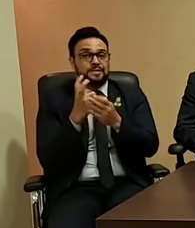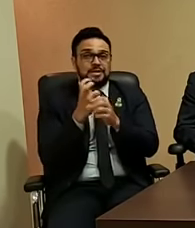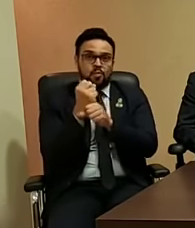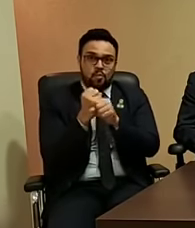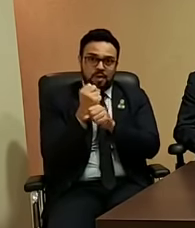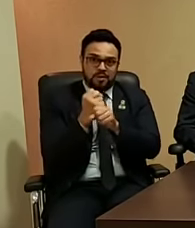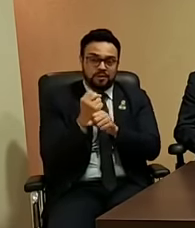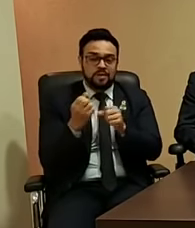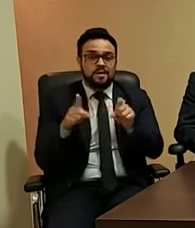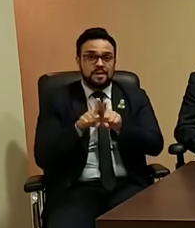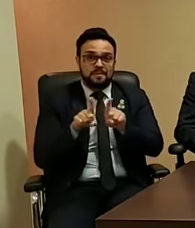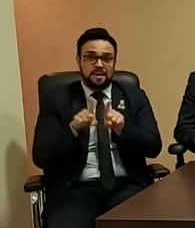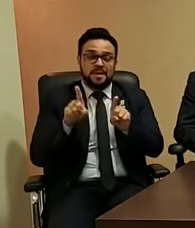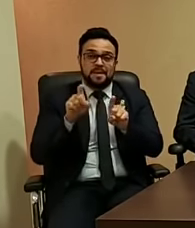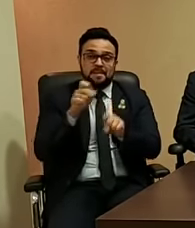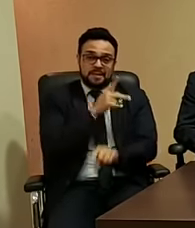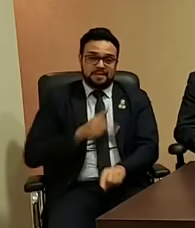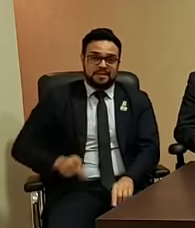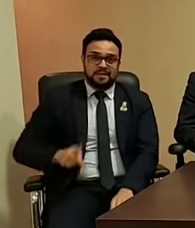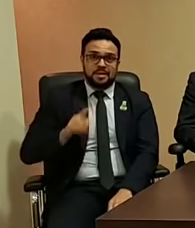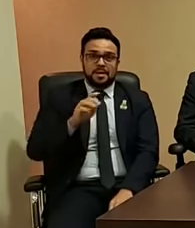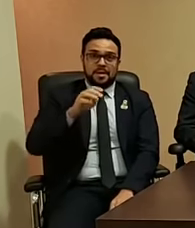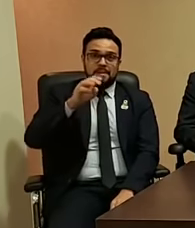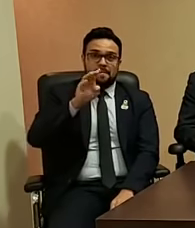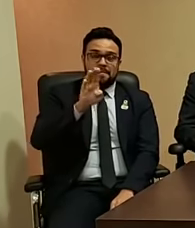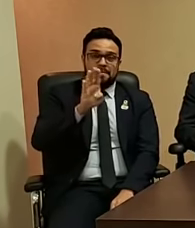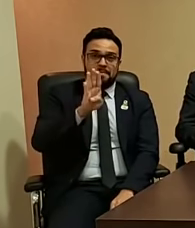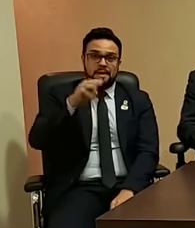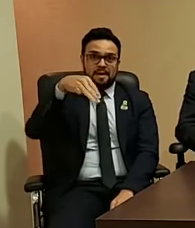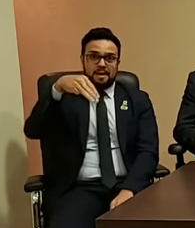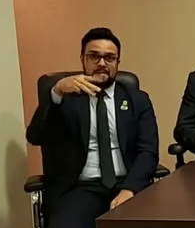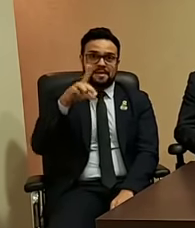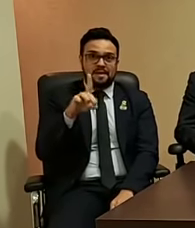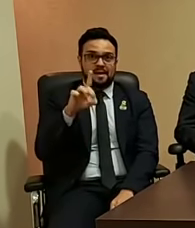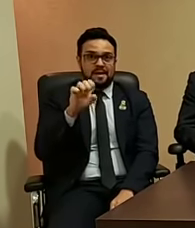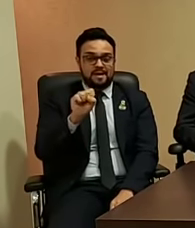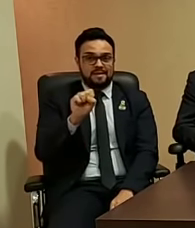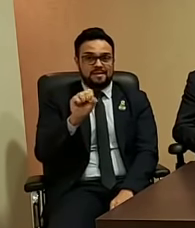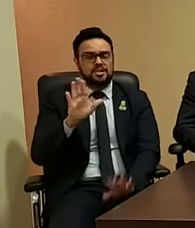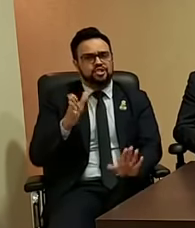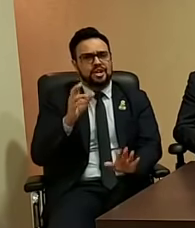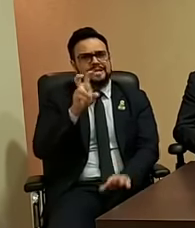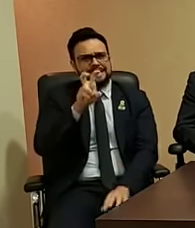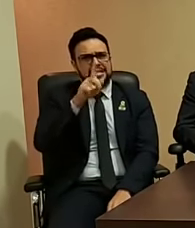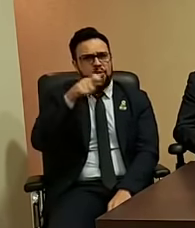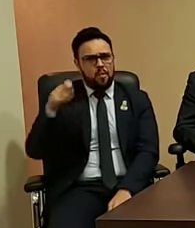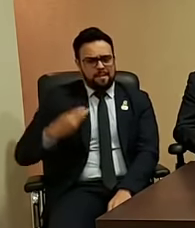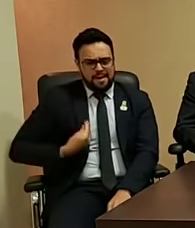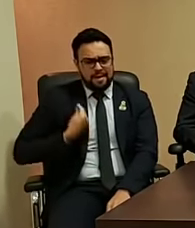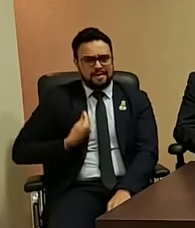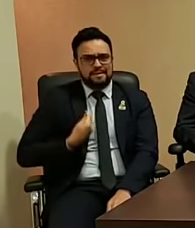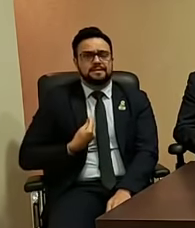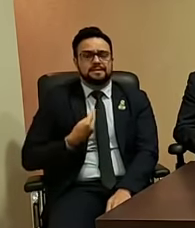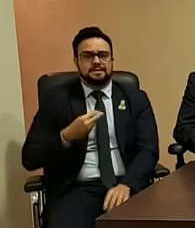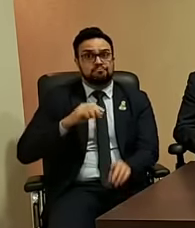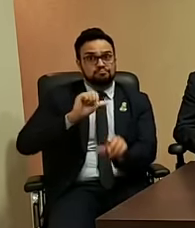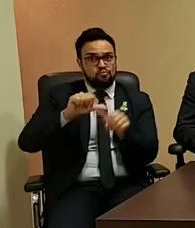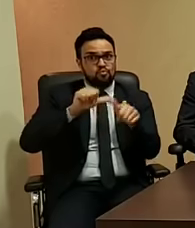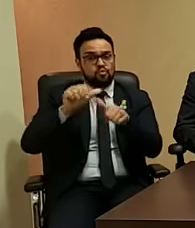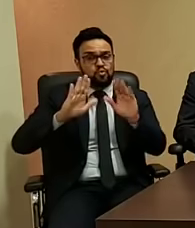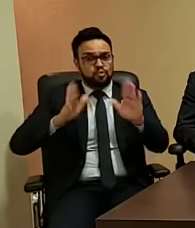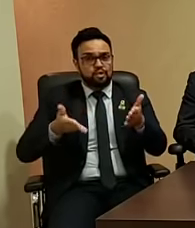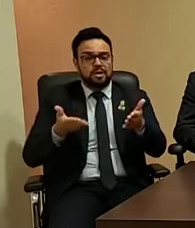do BNDES. E daí, mudou o BNDES ou não mudou? Já mudou, Mudou presidente. bastante. Estamos há 5 meses lá e já mudou. Ele, inclusive, falou para mim